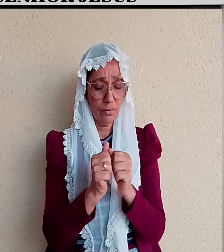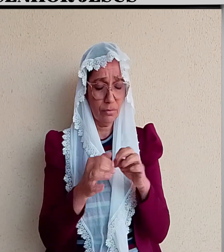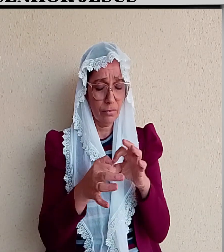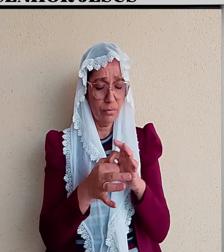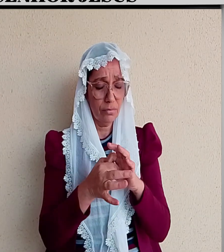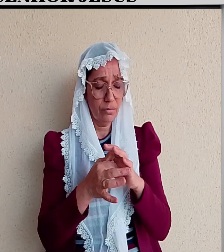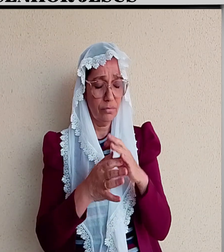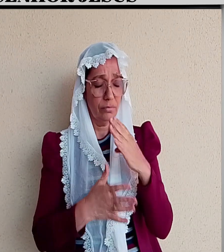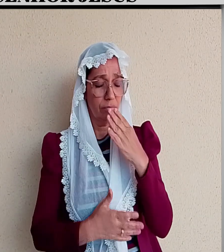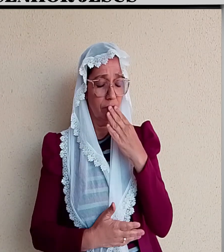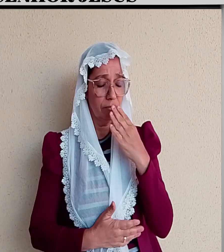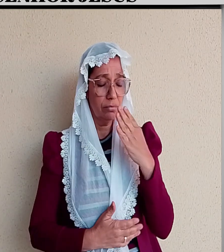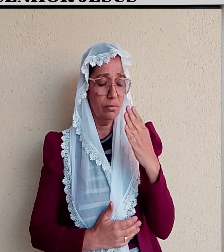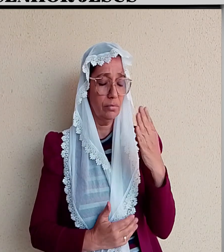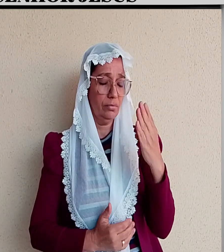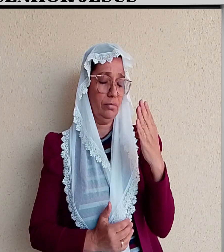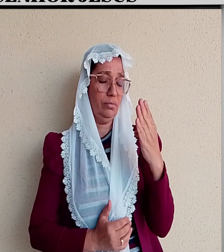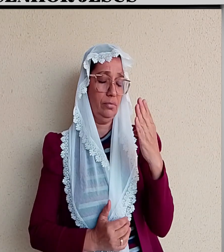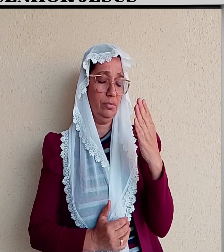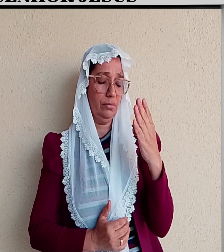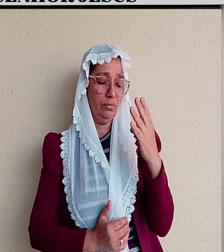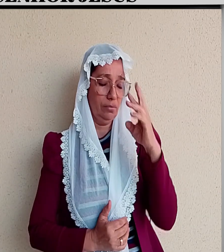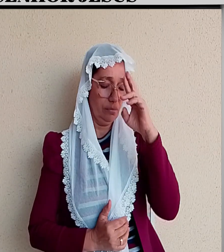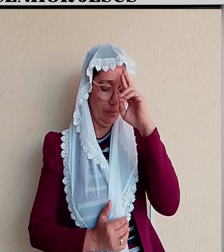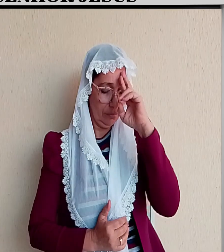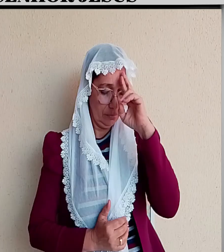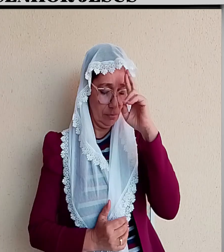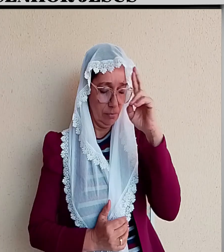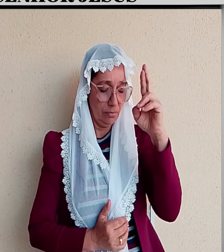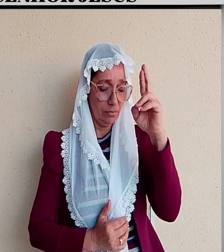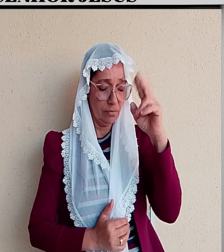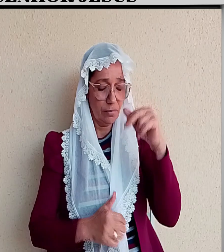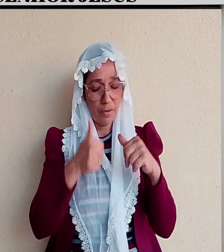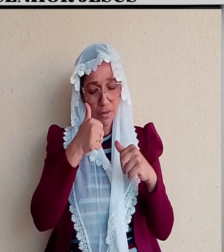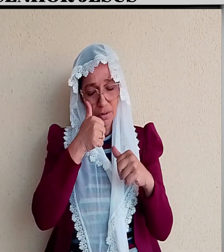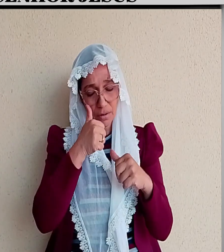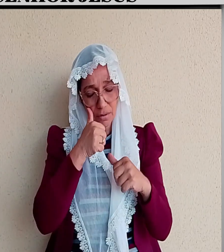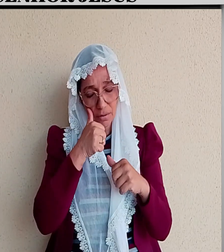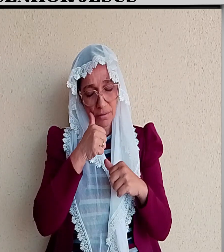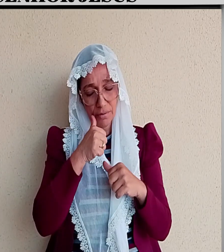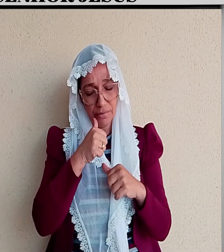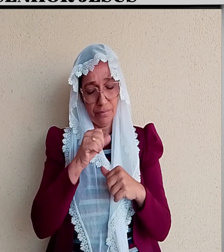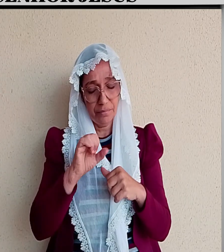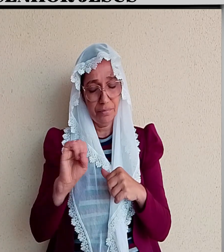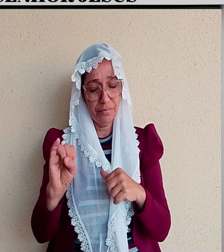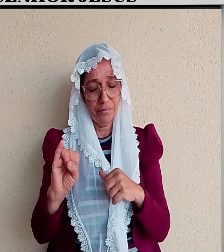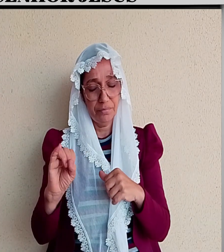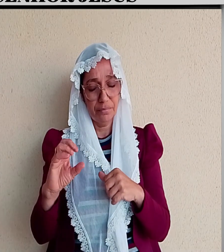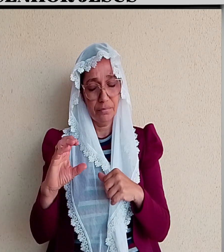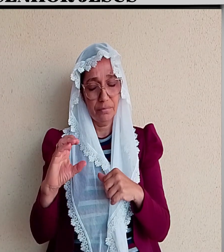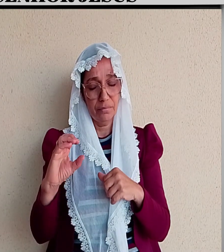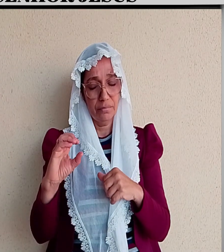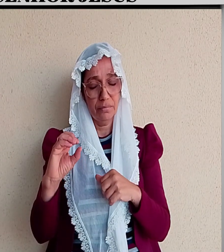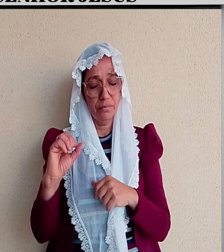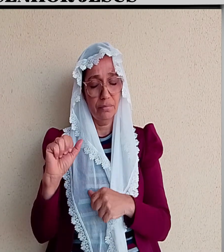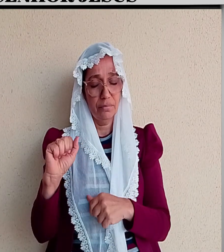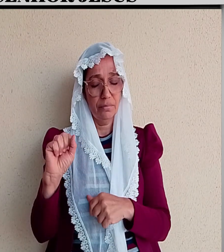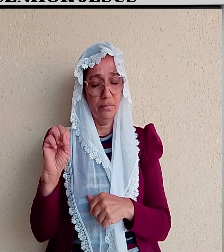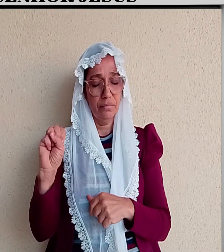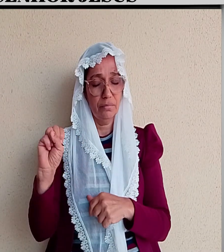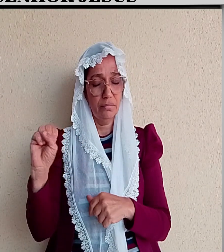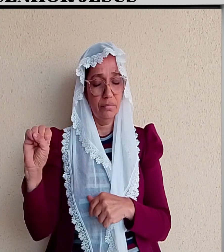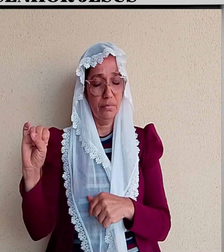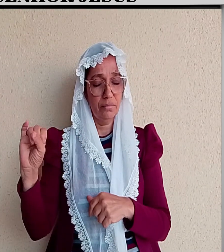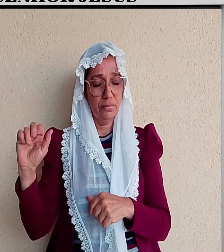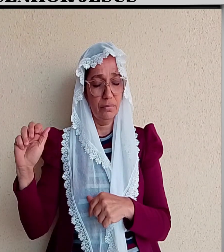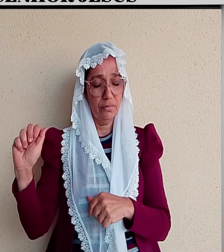Senhor, Aleluia, vai Deus. ao encontro da bancácia, Pai Glória a amado. Deus. Abençoa ela, pelo amor de Aleluia, Deus. sim,